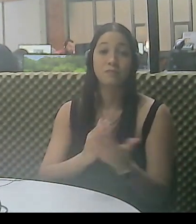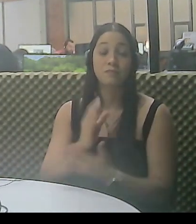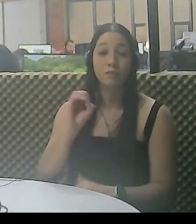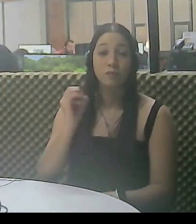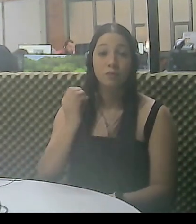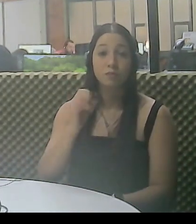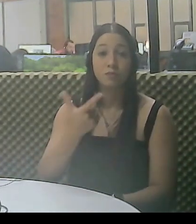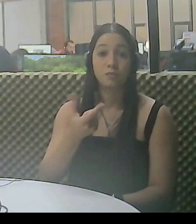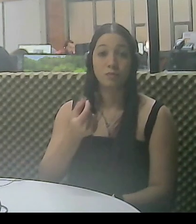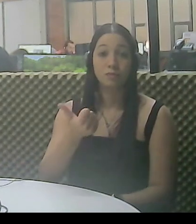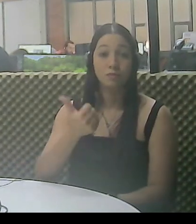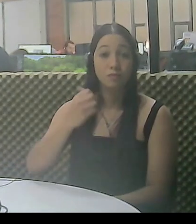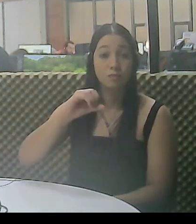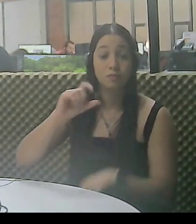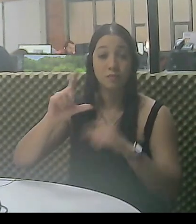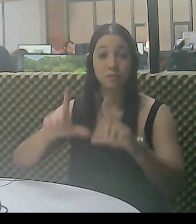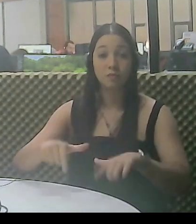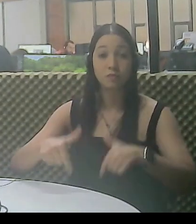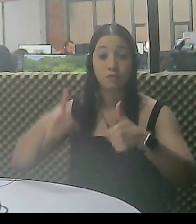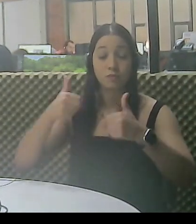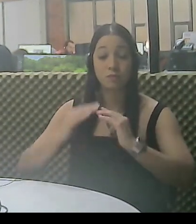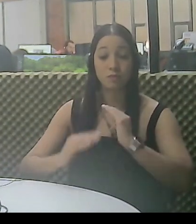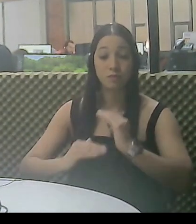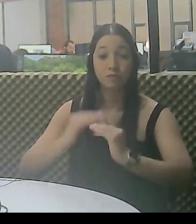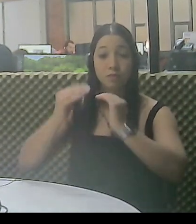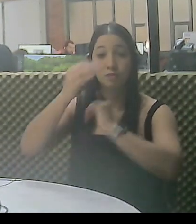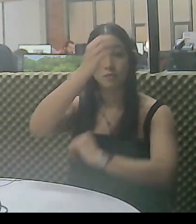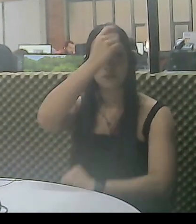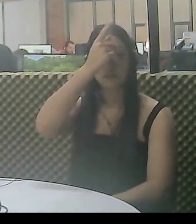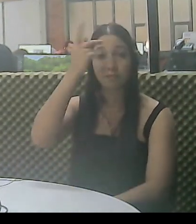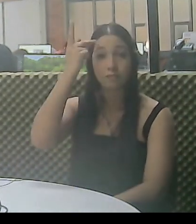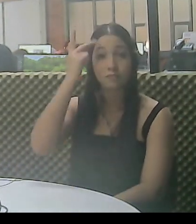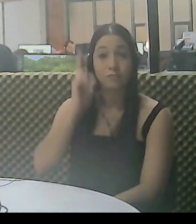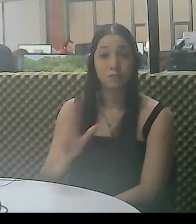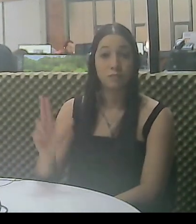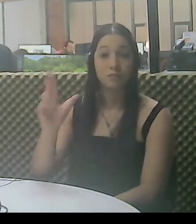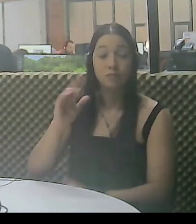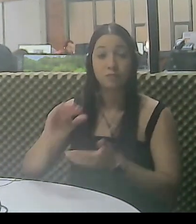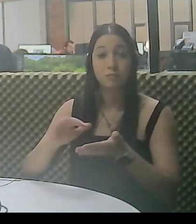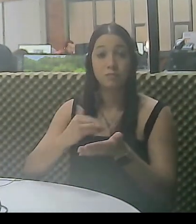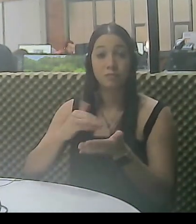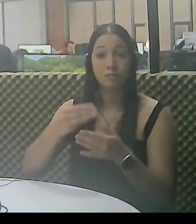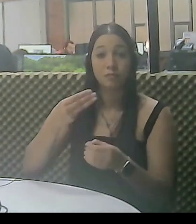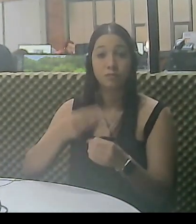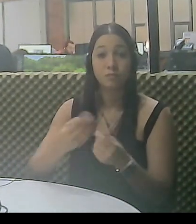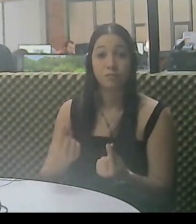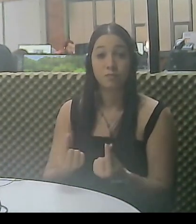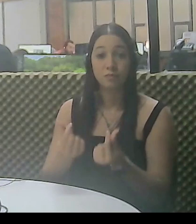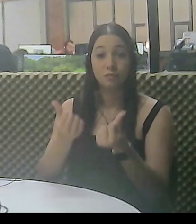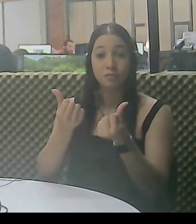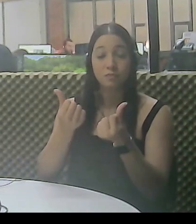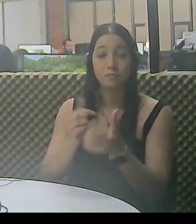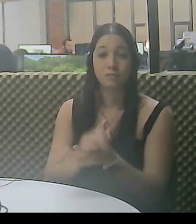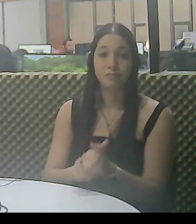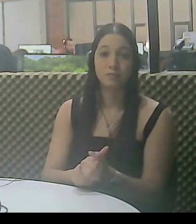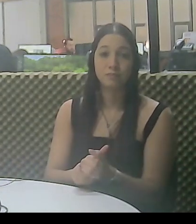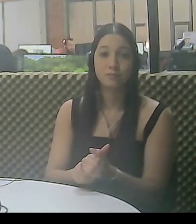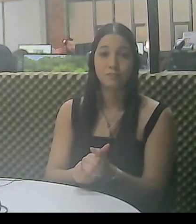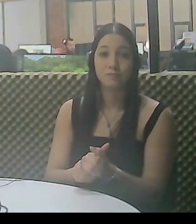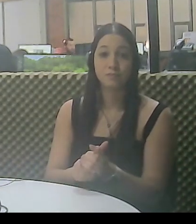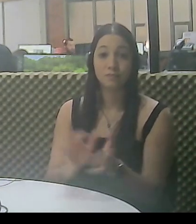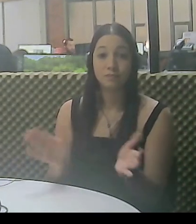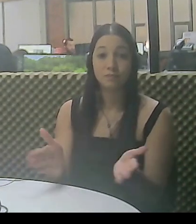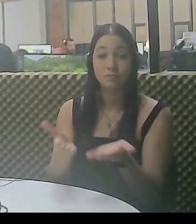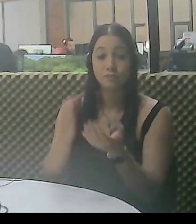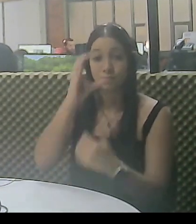de 2019, a ação é desenvolvida pela Prefeitura de Uberlândia por meio da Secretaria Municipal de Finanças. Para estimular